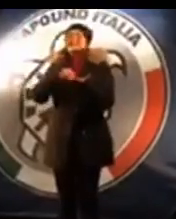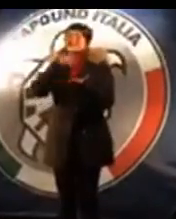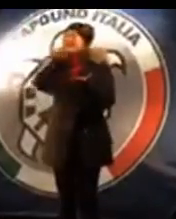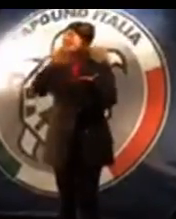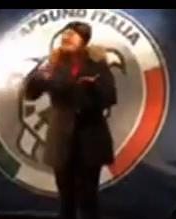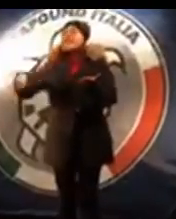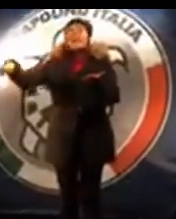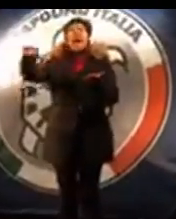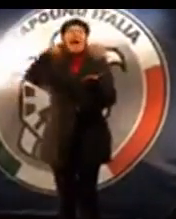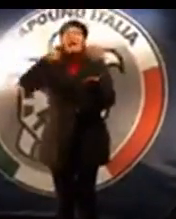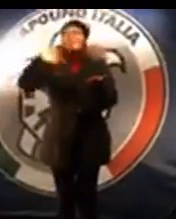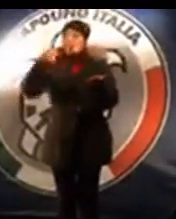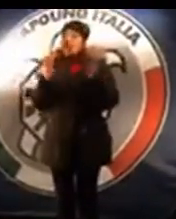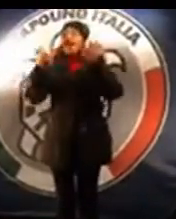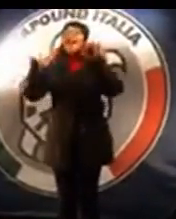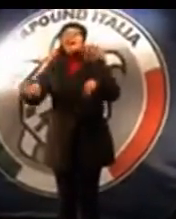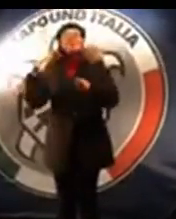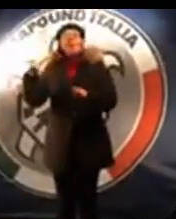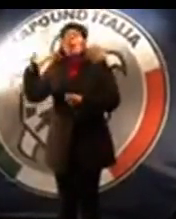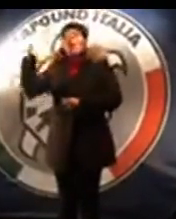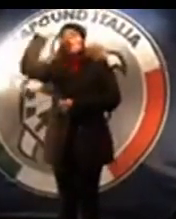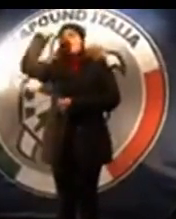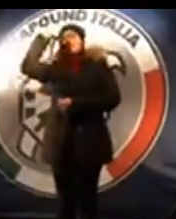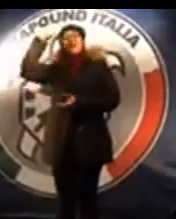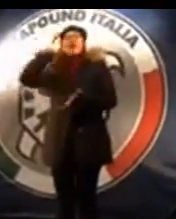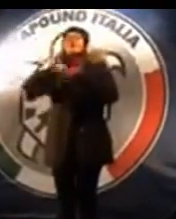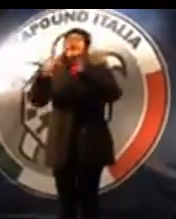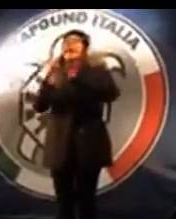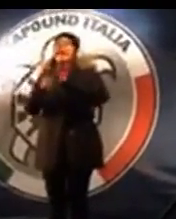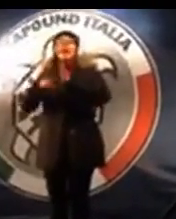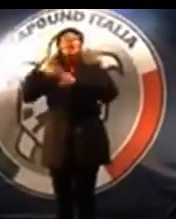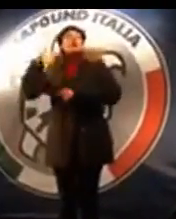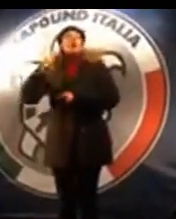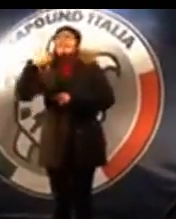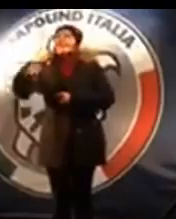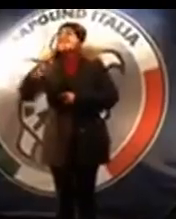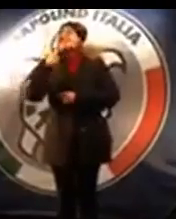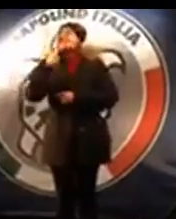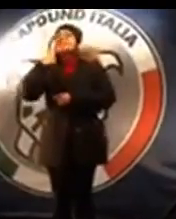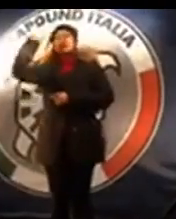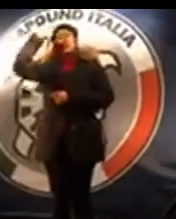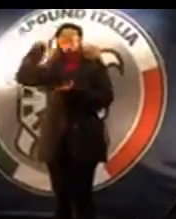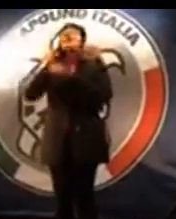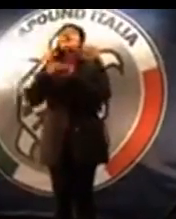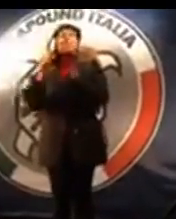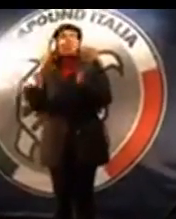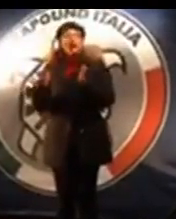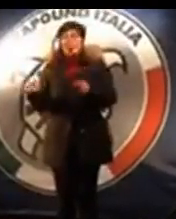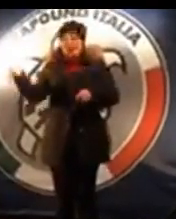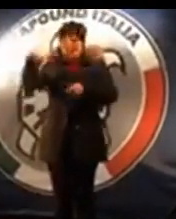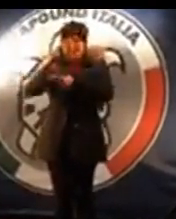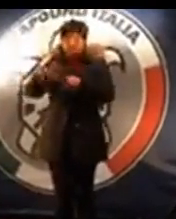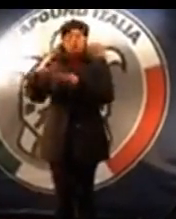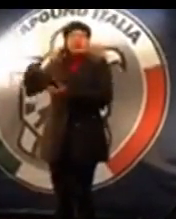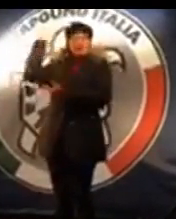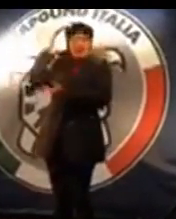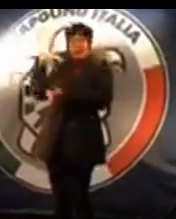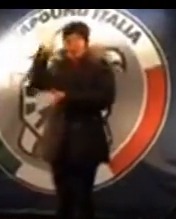qui arriverà un governo tecnico peggiore di quello di Mario Monti. Lo sappiamo benissimo.